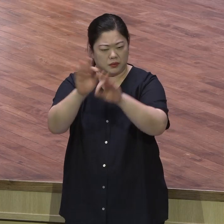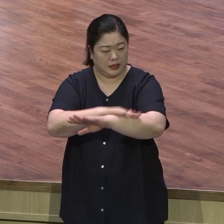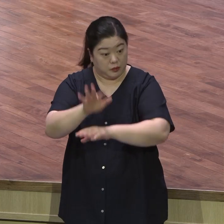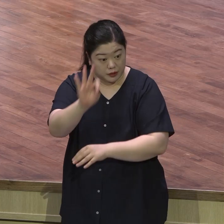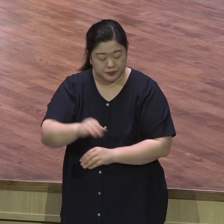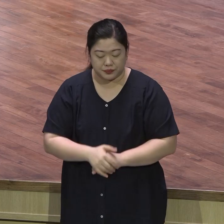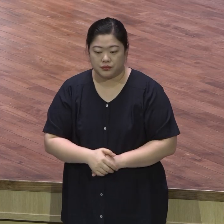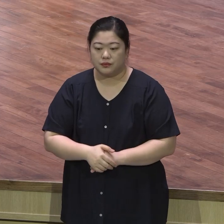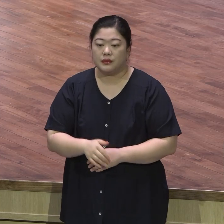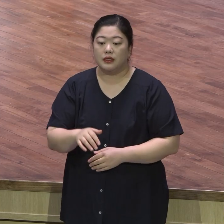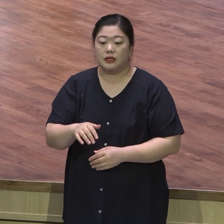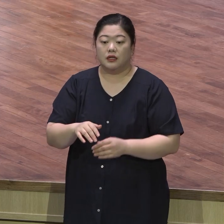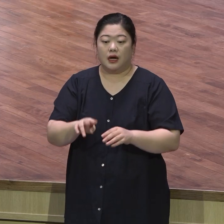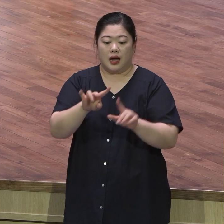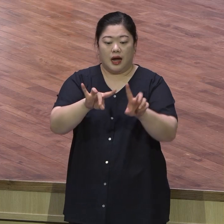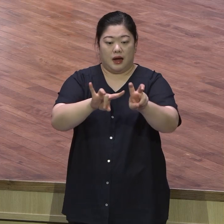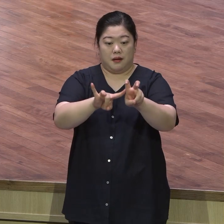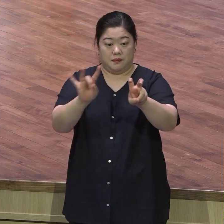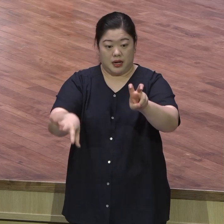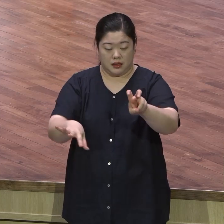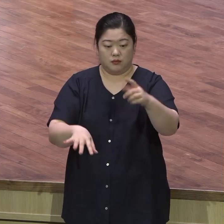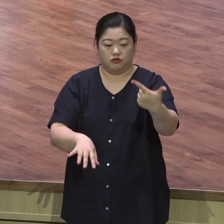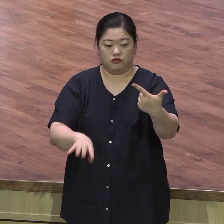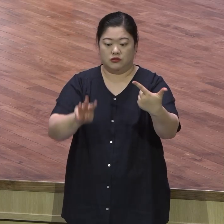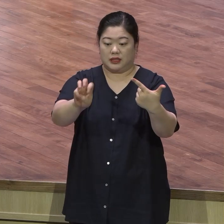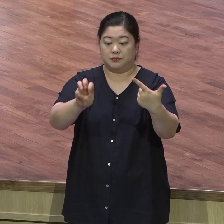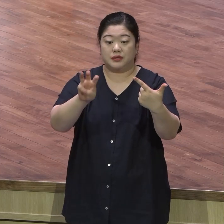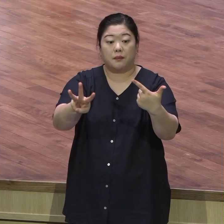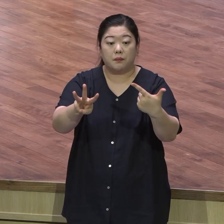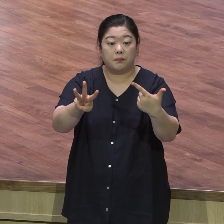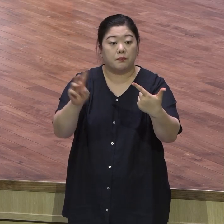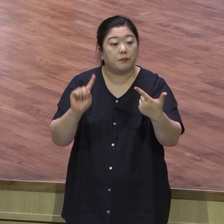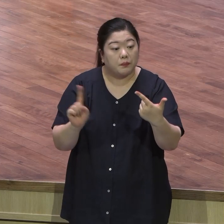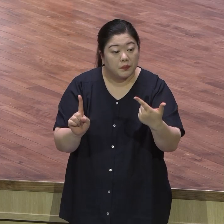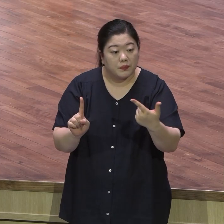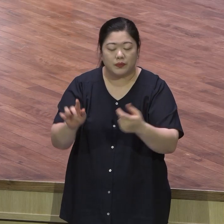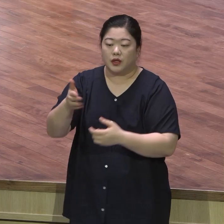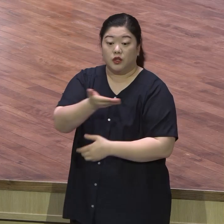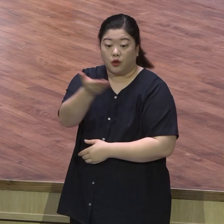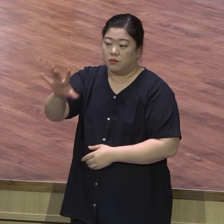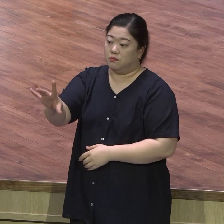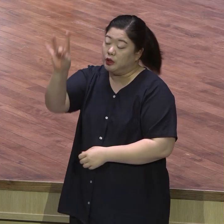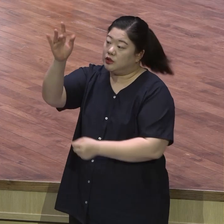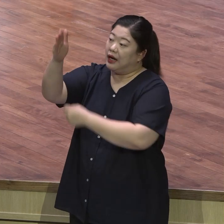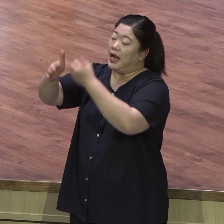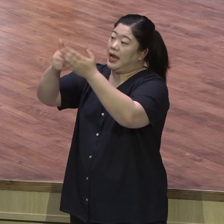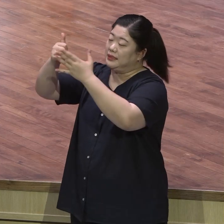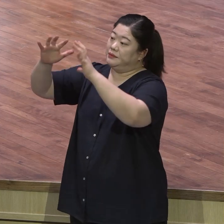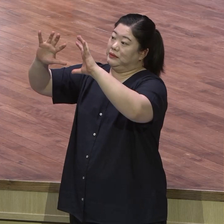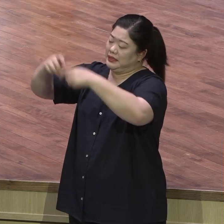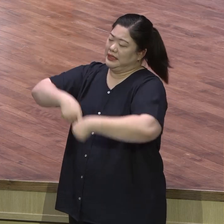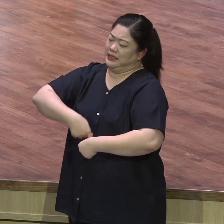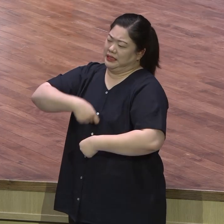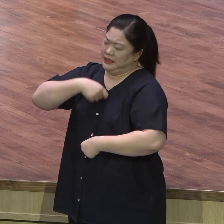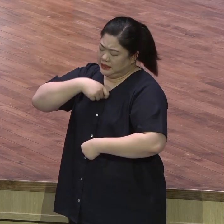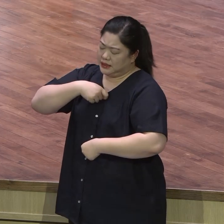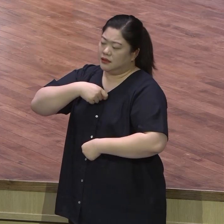너희는 먼저 그의 나라와 그의 의의를 구하라. 그리하면 이 모든 것을 다하여